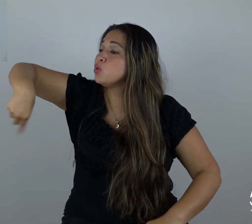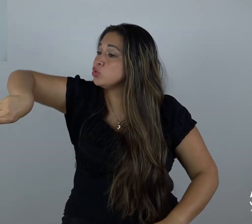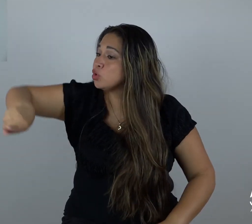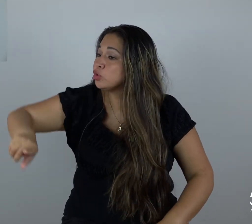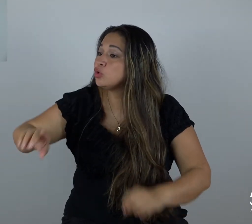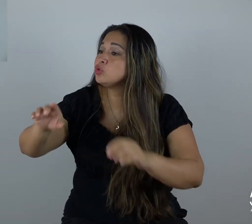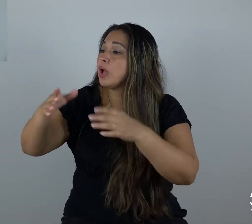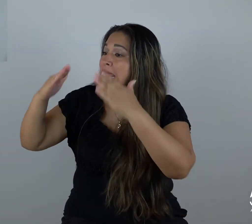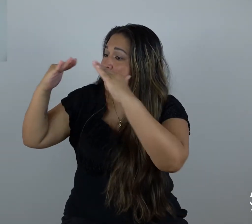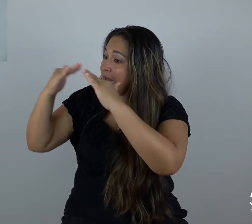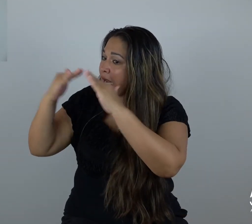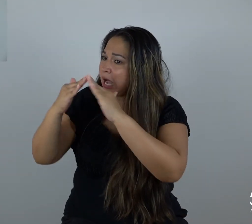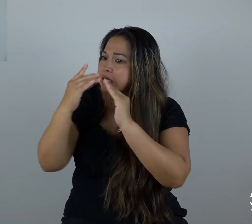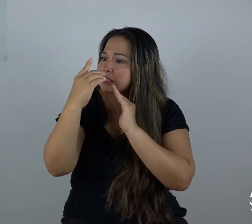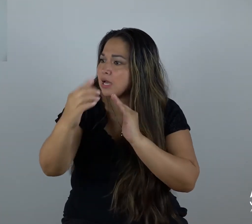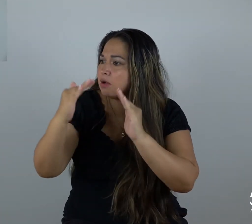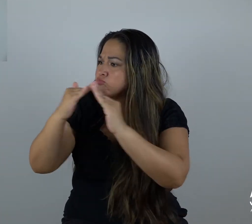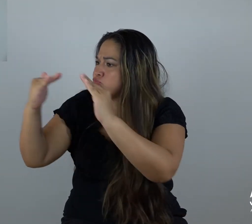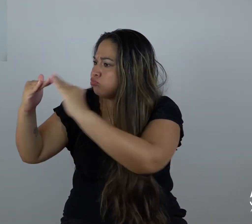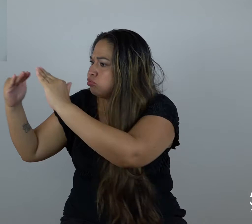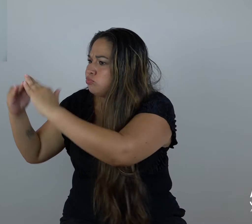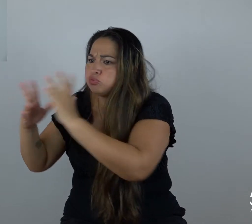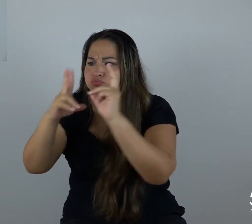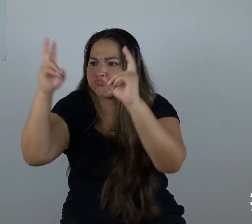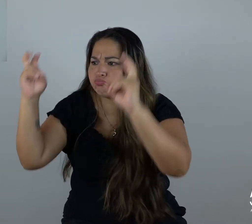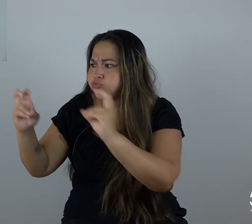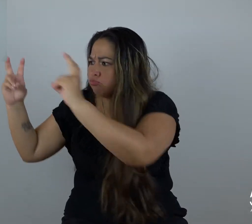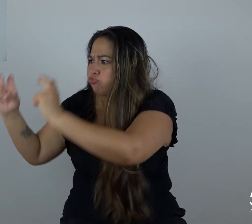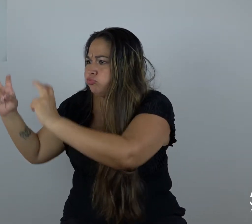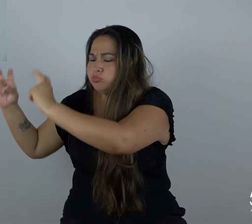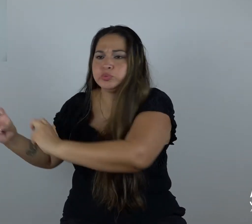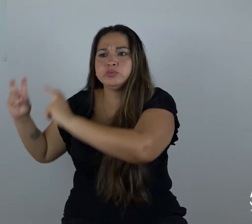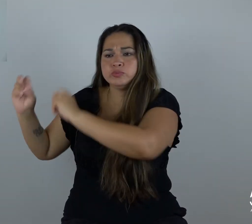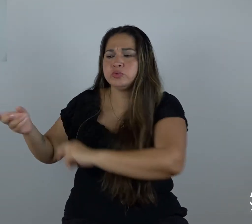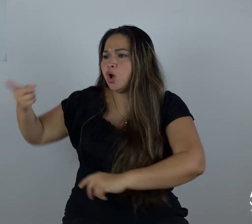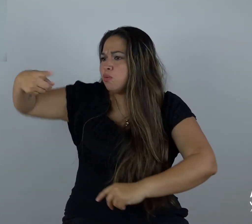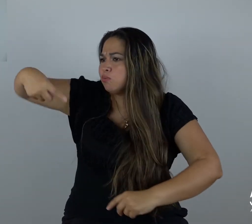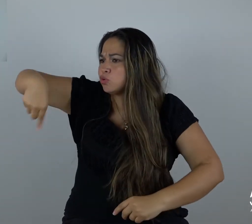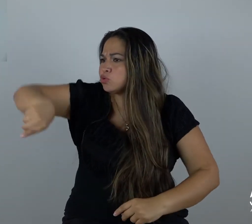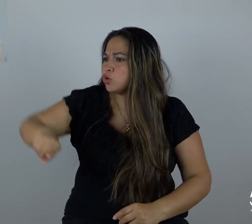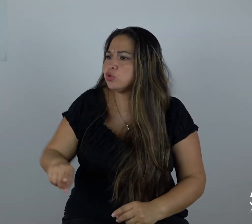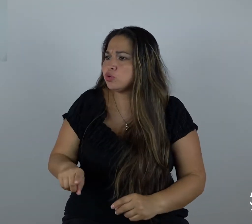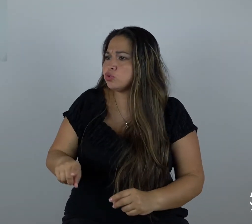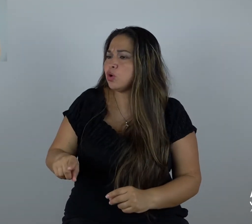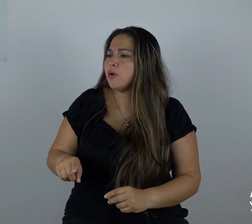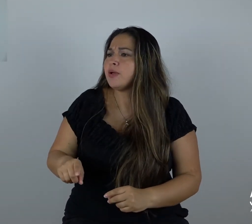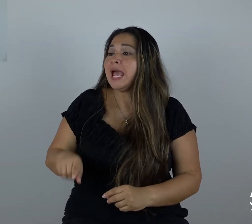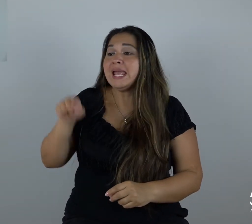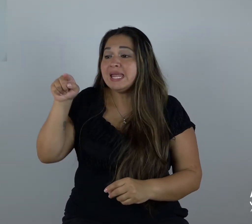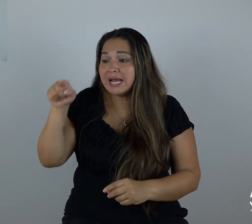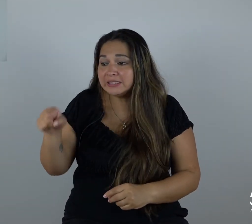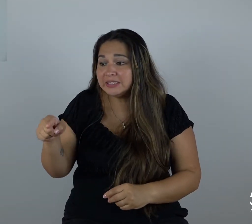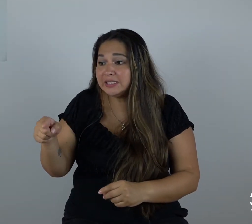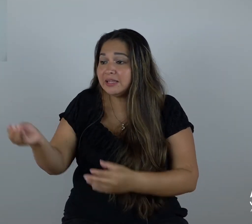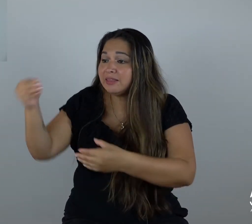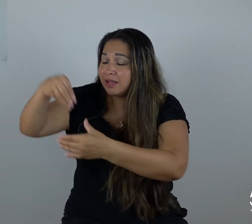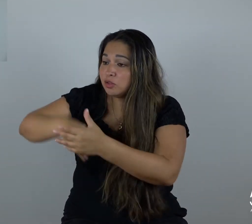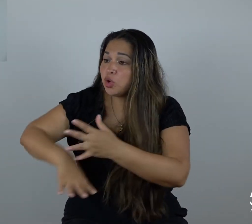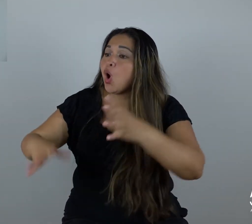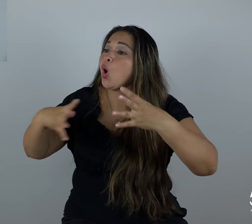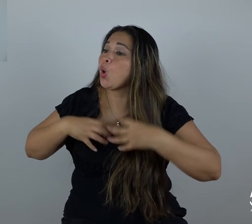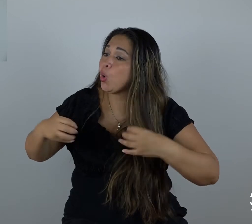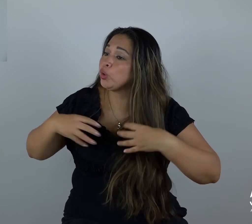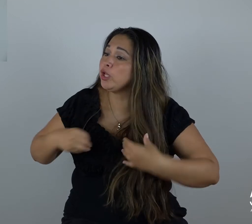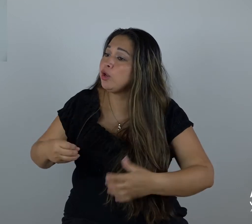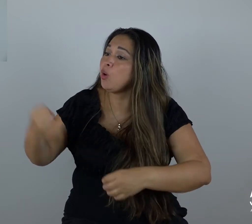preparad un cordero para cenar. De la sangre de ese cordero, en los dinteles de las puertas, pintarlas